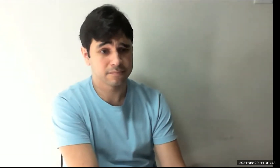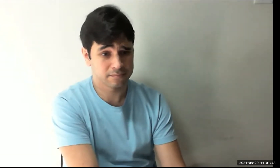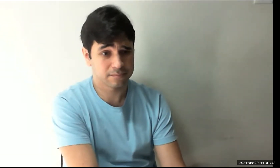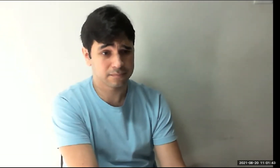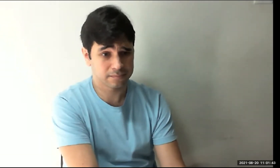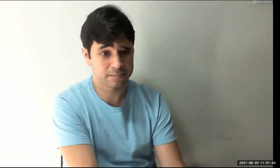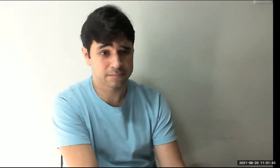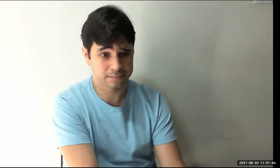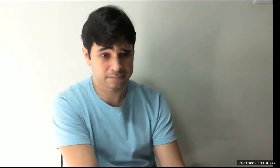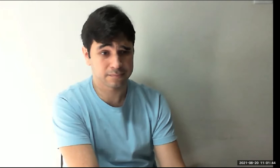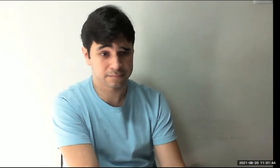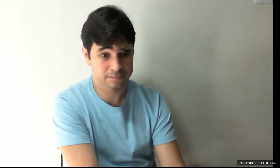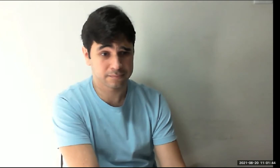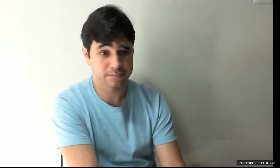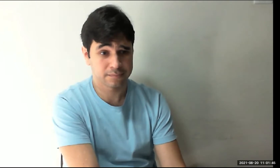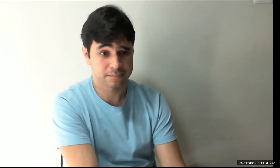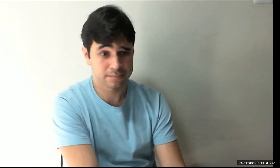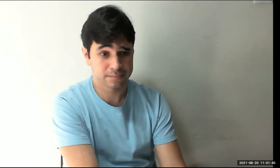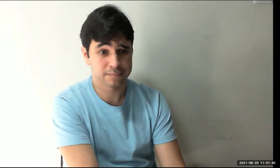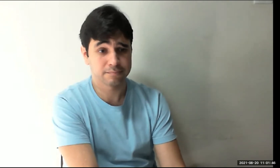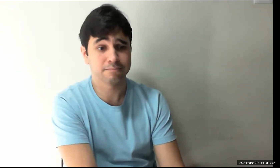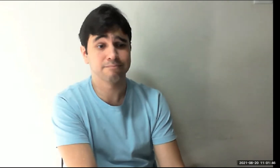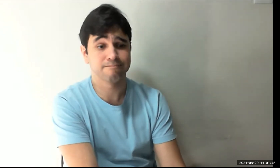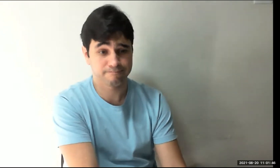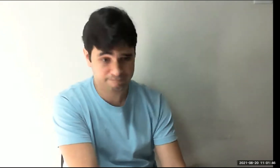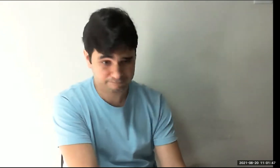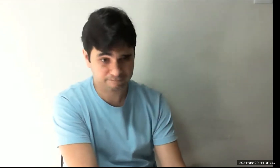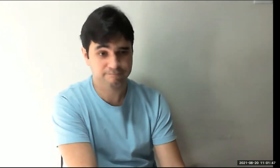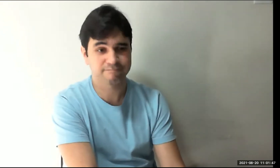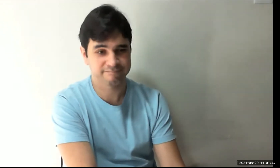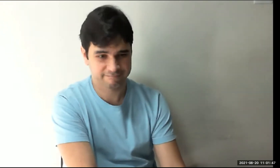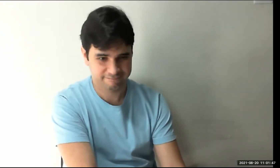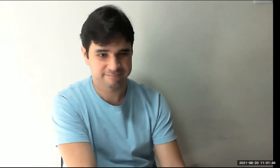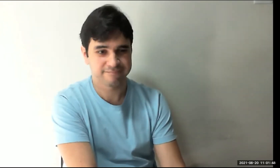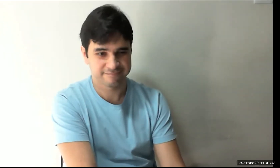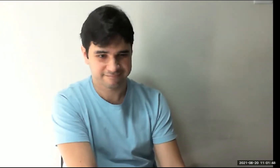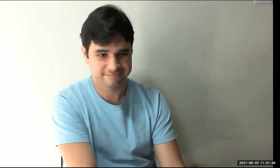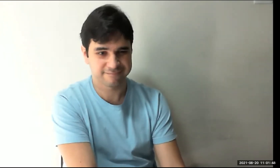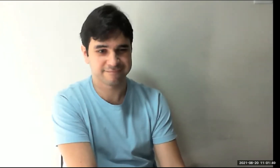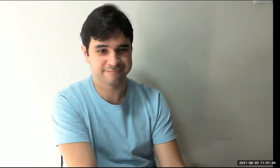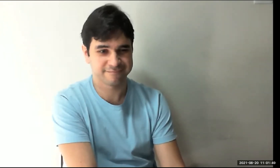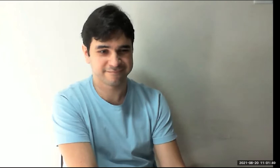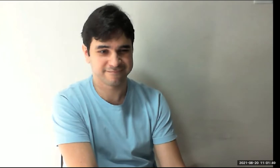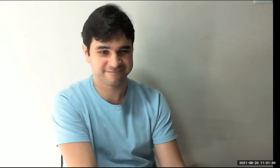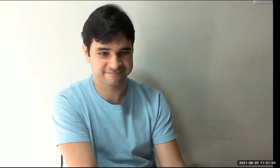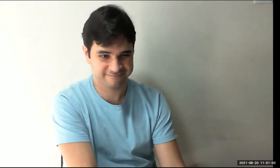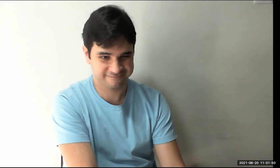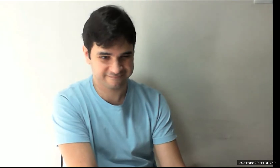pesquisam no manuário, então por isso que seria importante registrar os seus sinais no manuário,